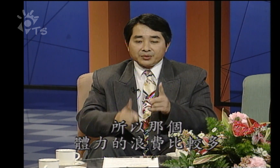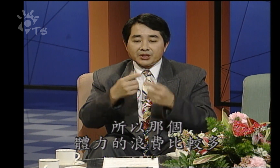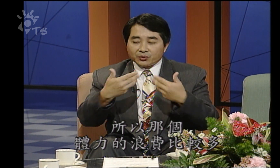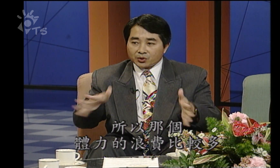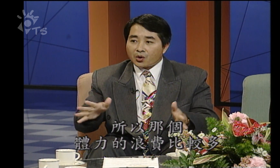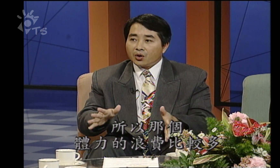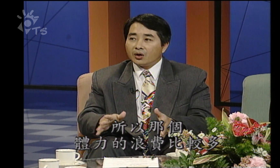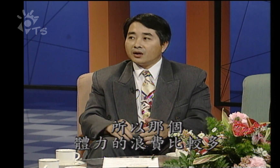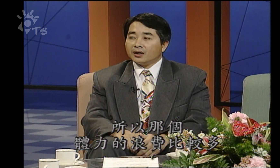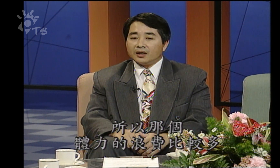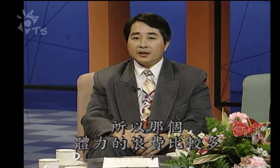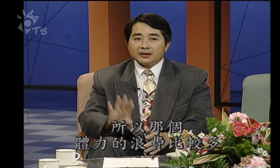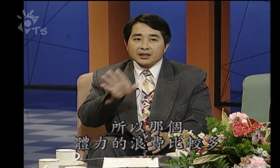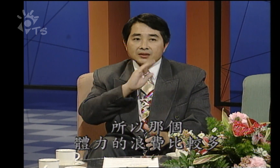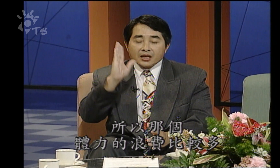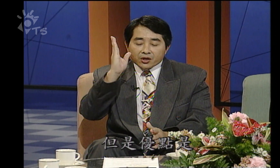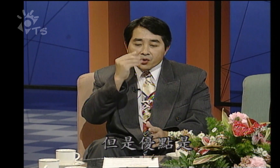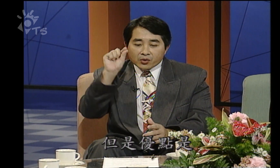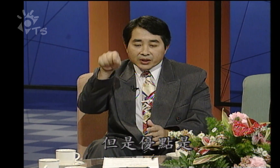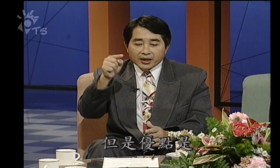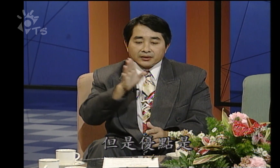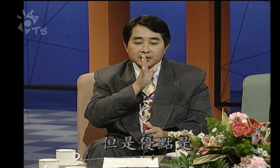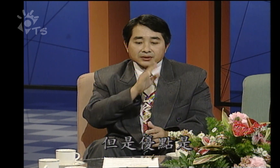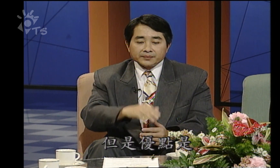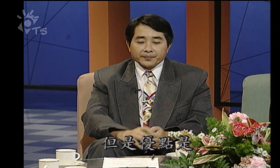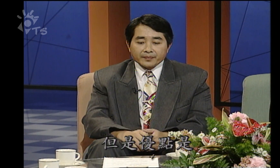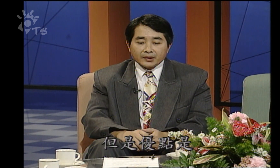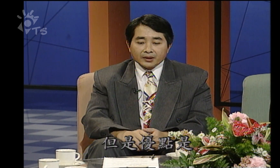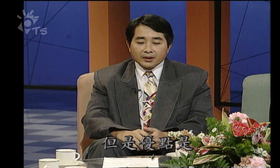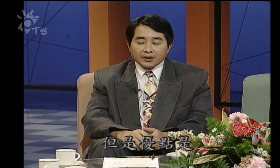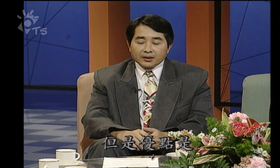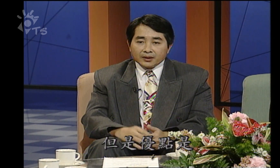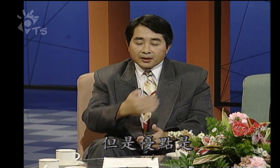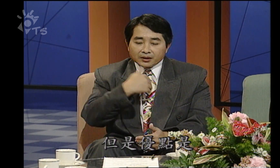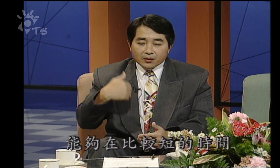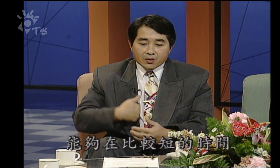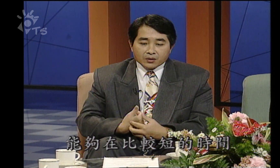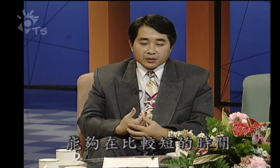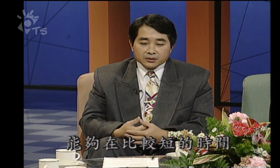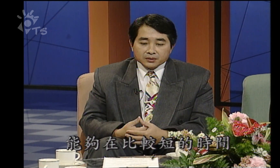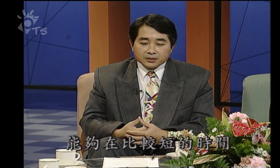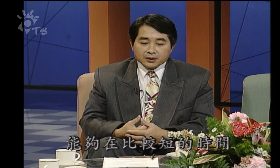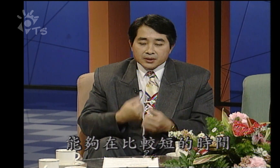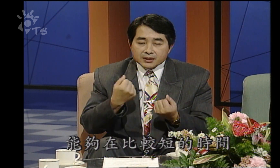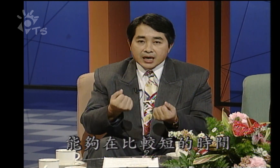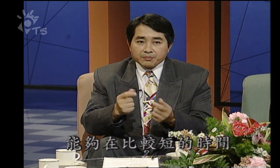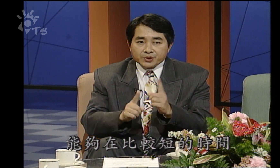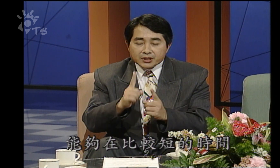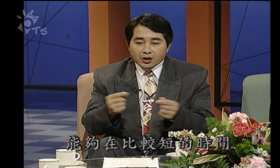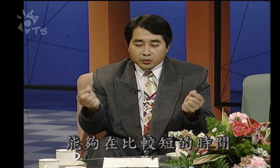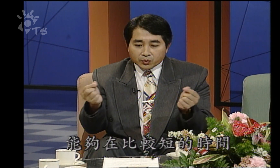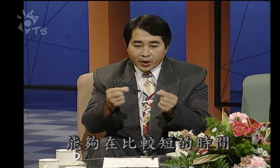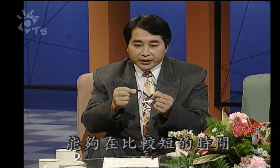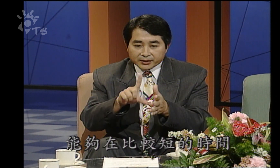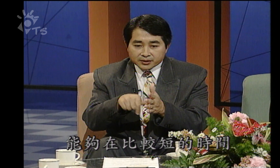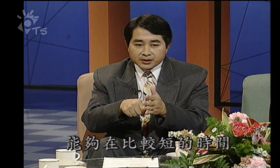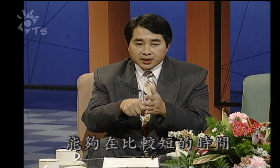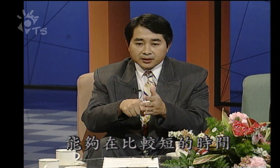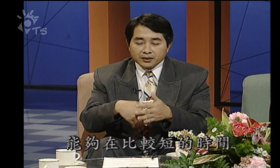较多，啊，但是优点是能够在比较短的时间